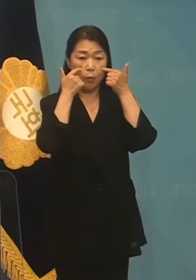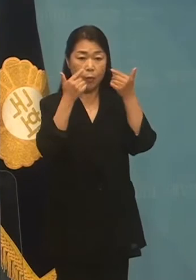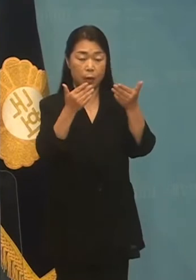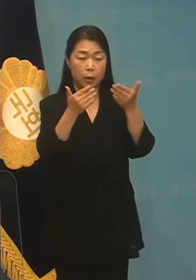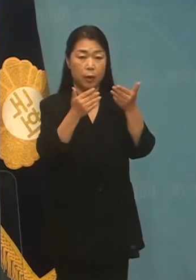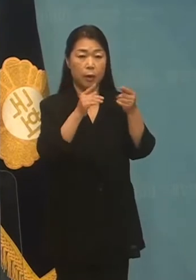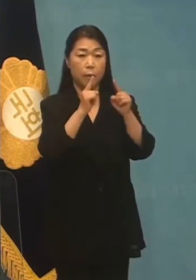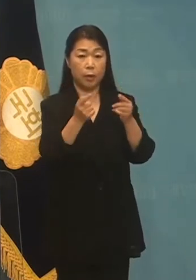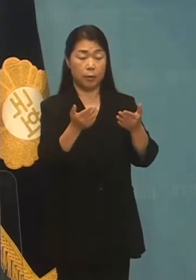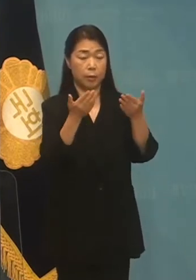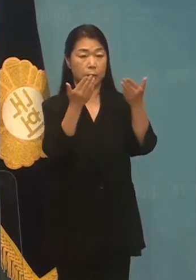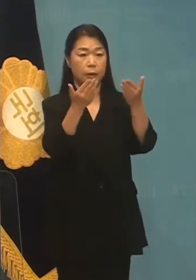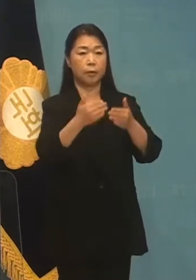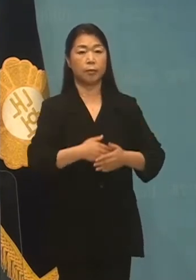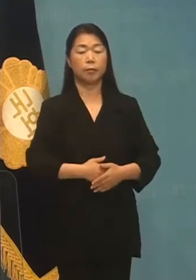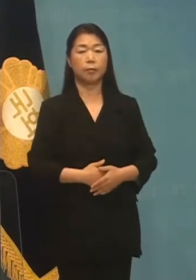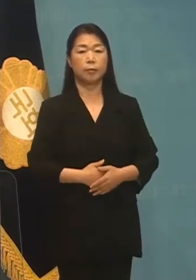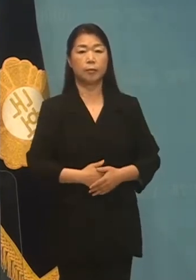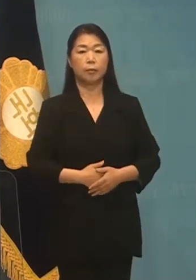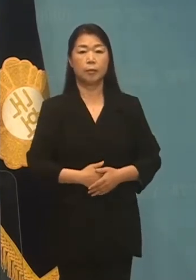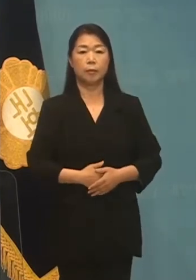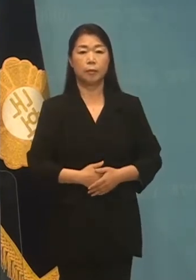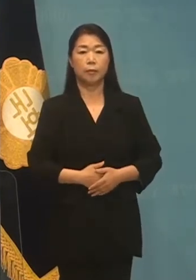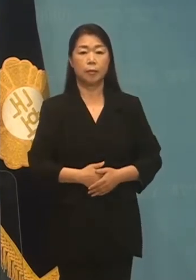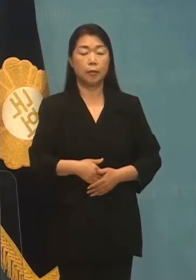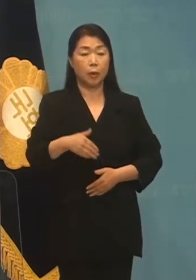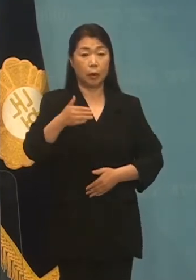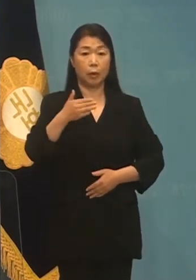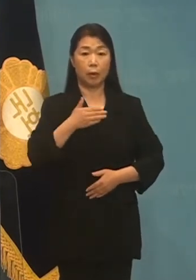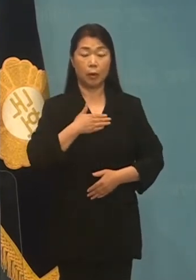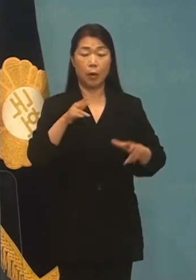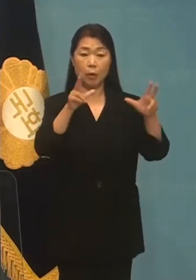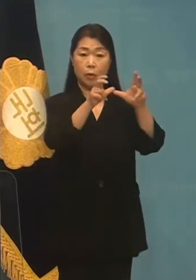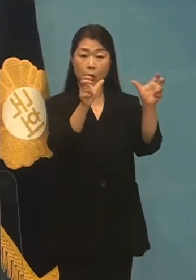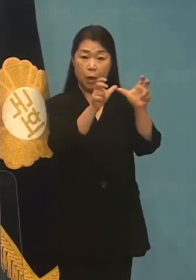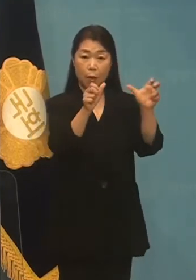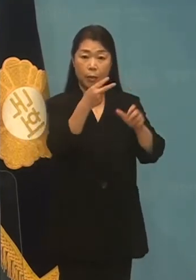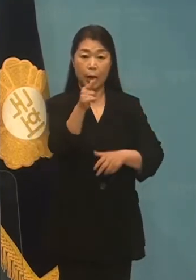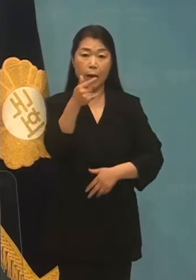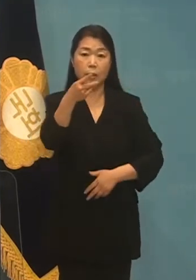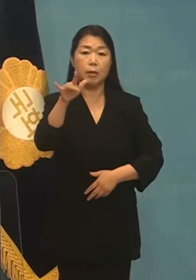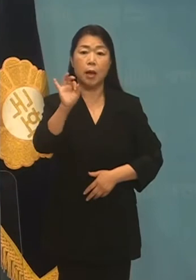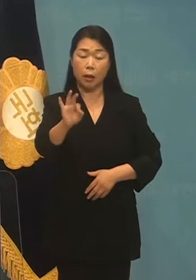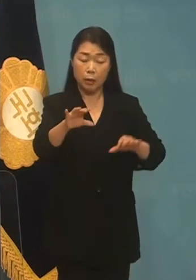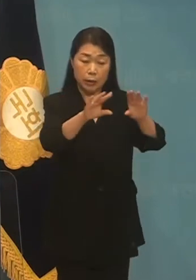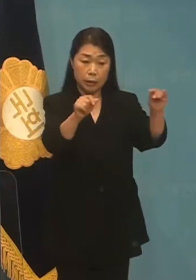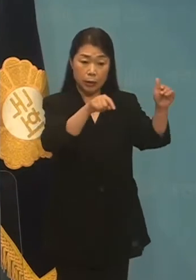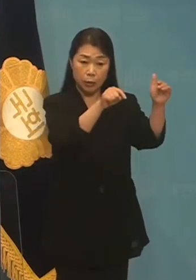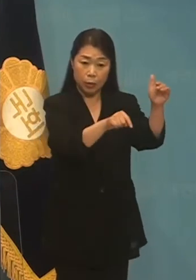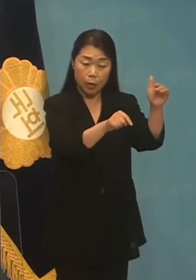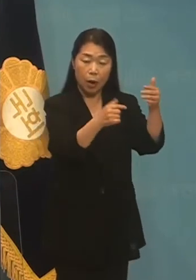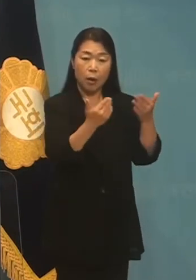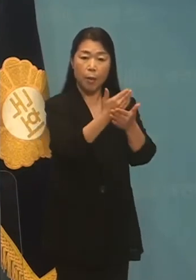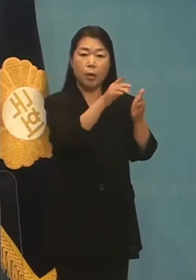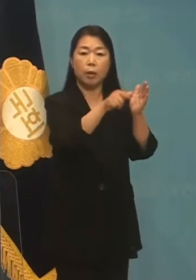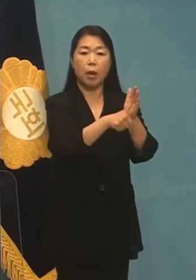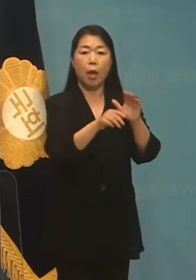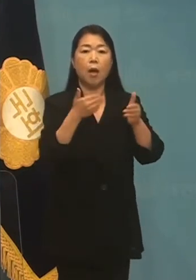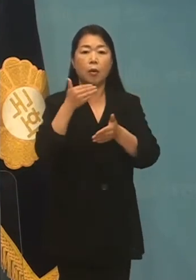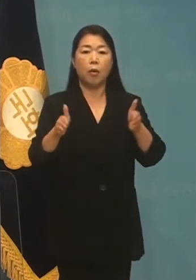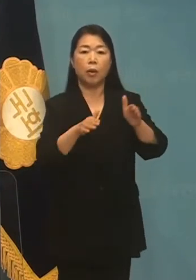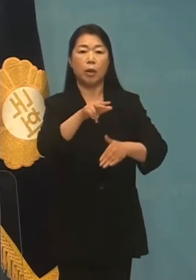분명히 밝힙니다. 저는 성남 대장동 개발 당시